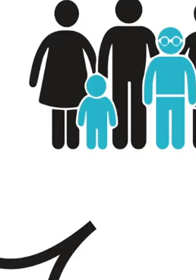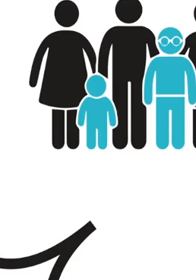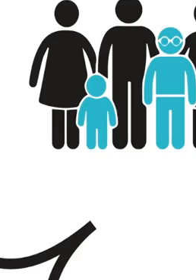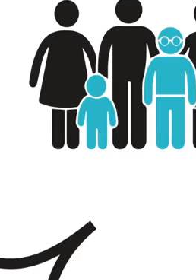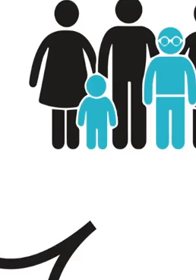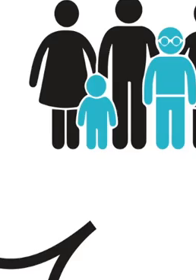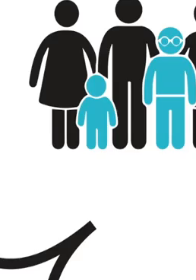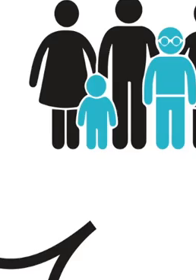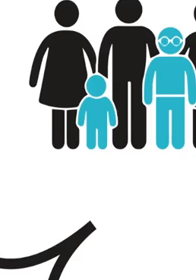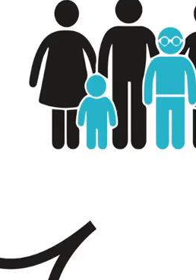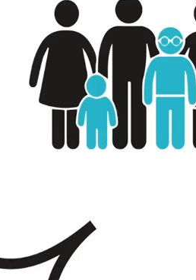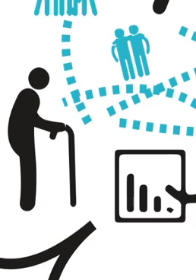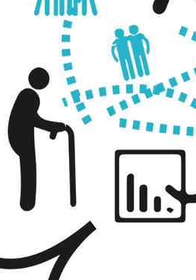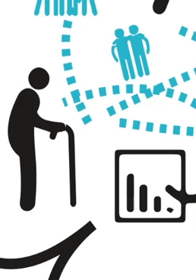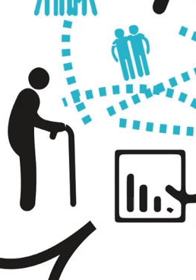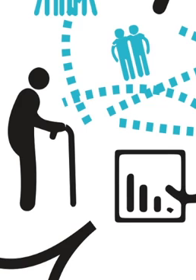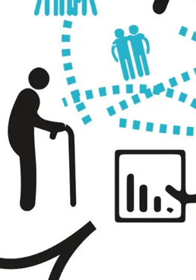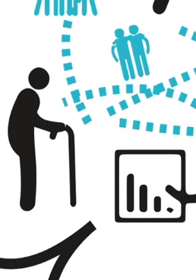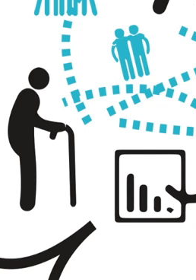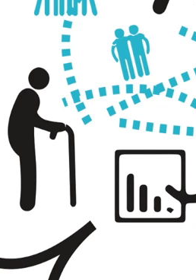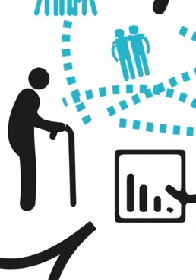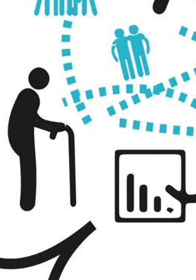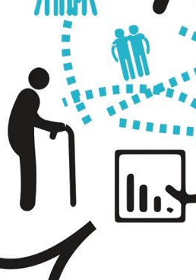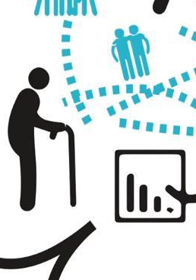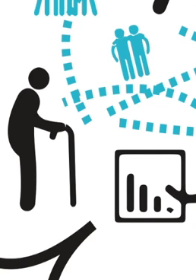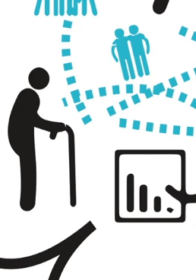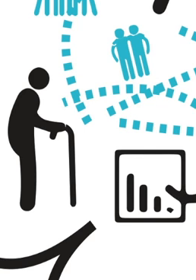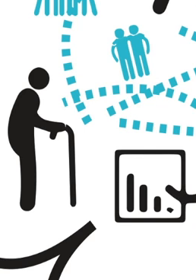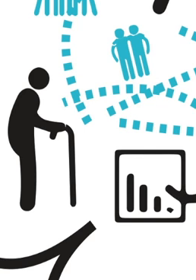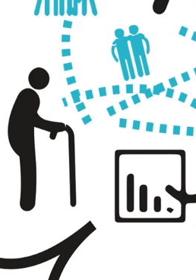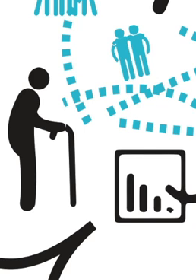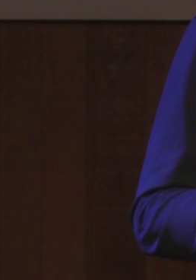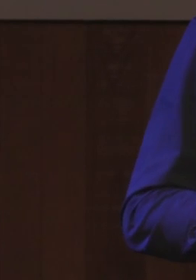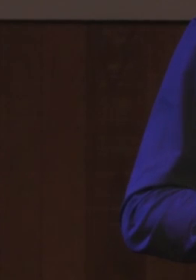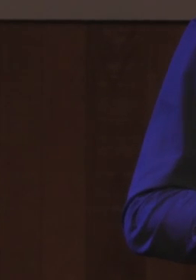cabe. Pero cuidado, más allá de usarlo simplemente